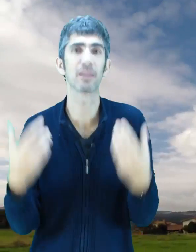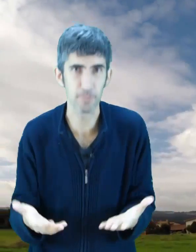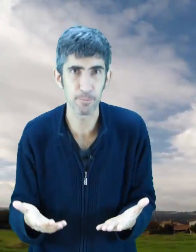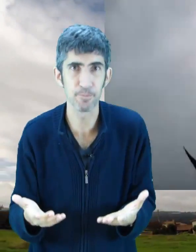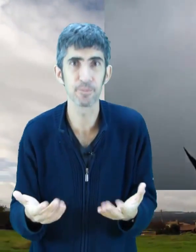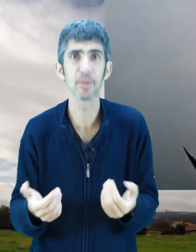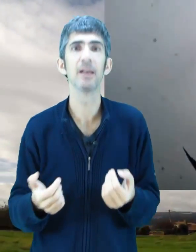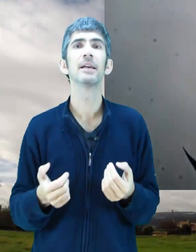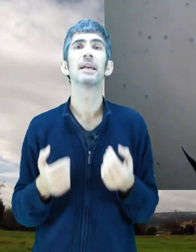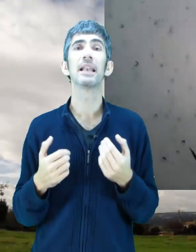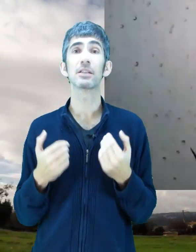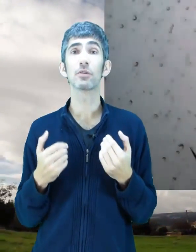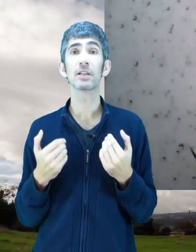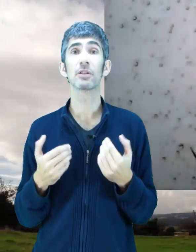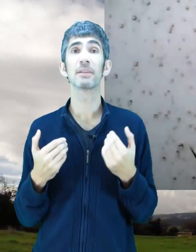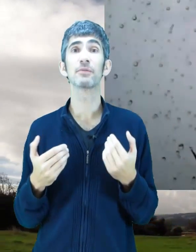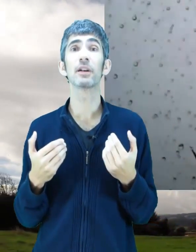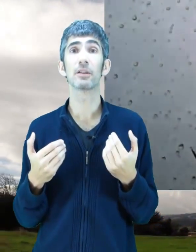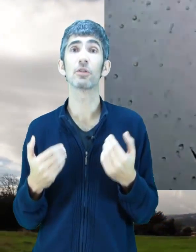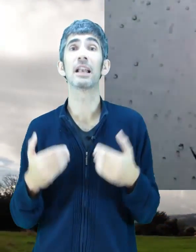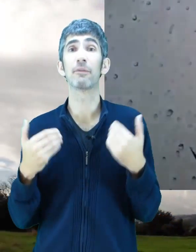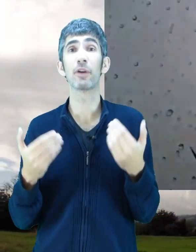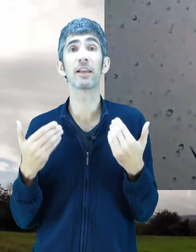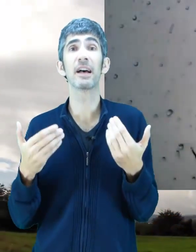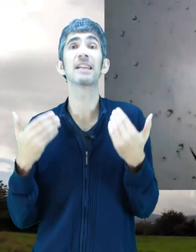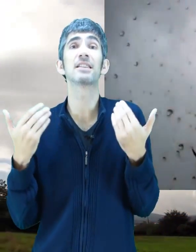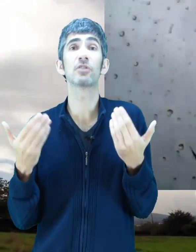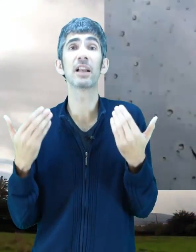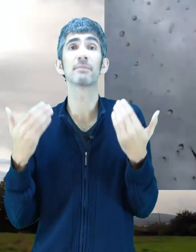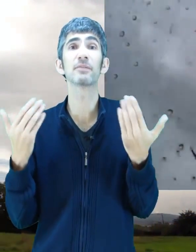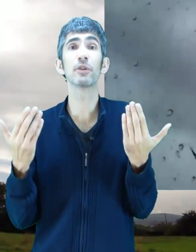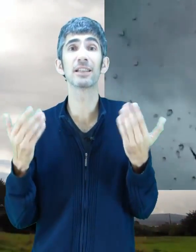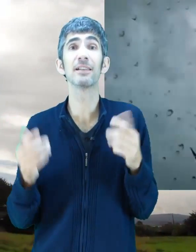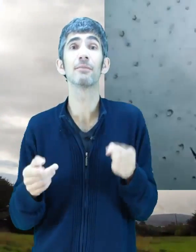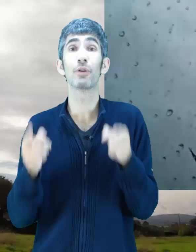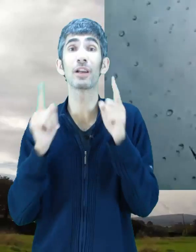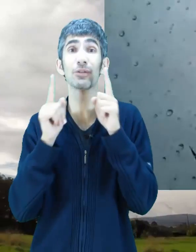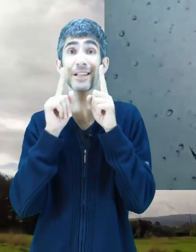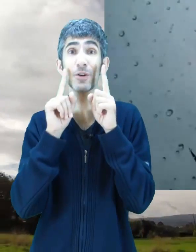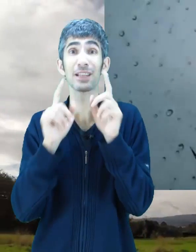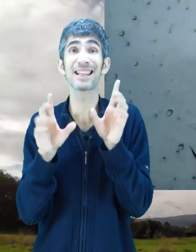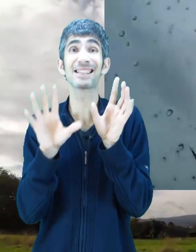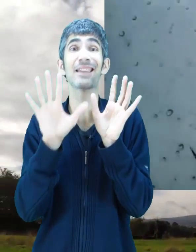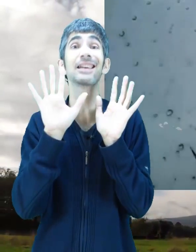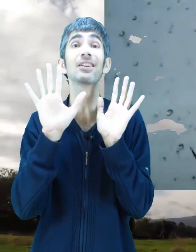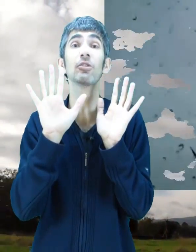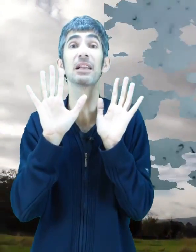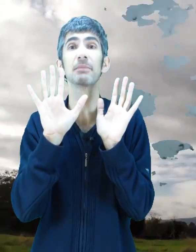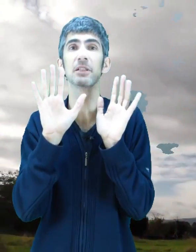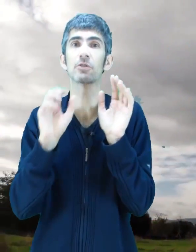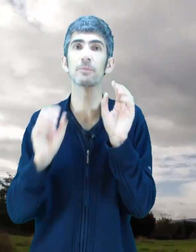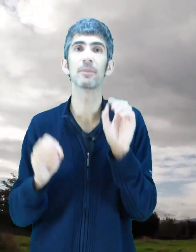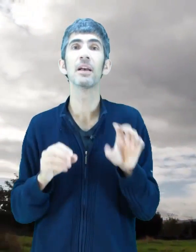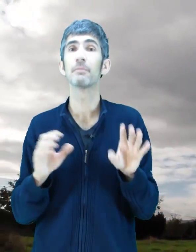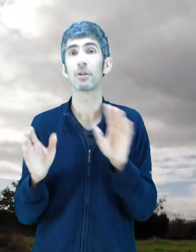precipitación. En las zonas donde la fuerza ascensional es más fuerte, pueden encontrarse gotas de hasta 5 milímetros. Pero lo más